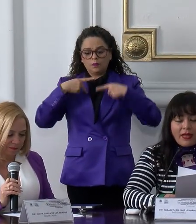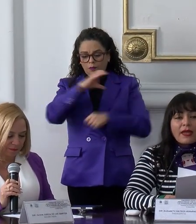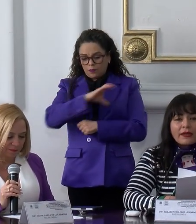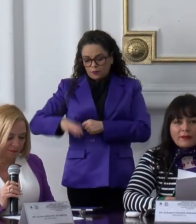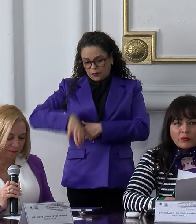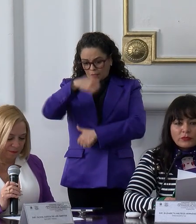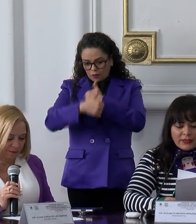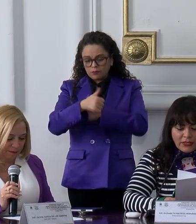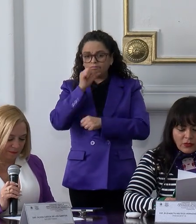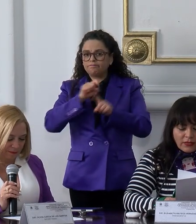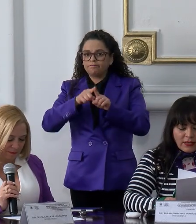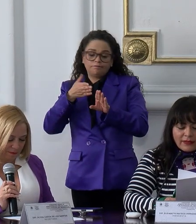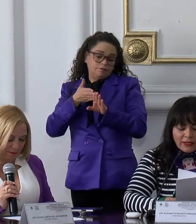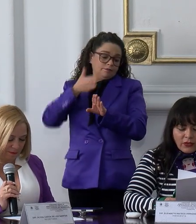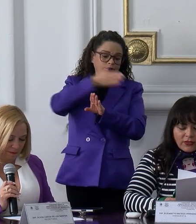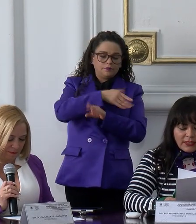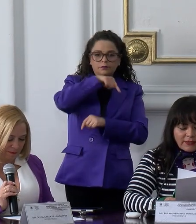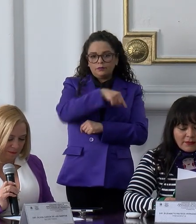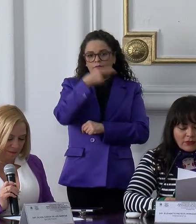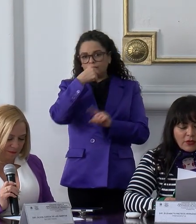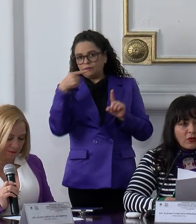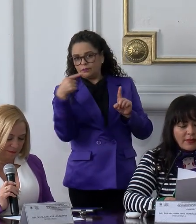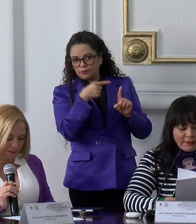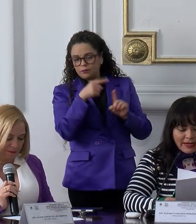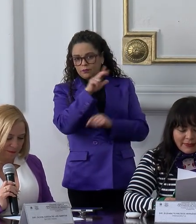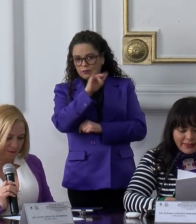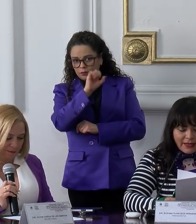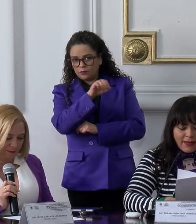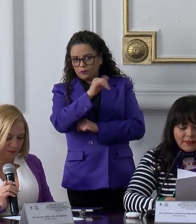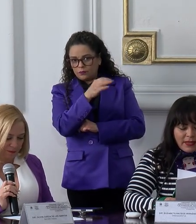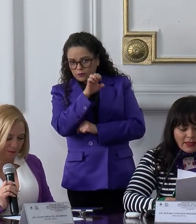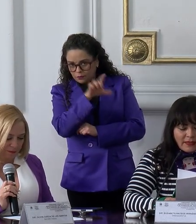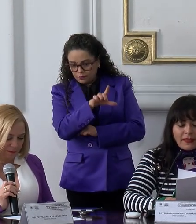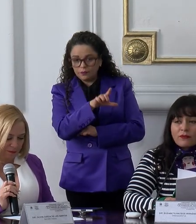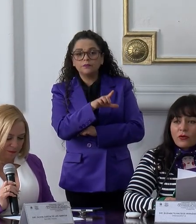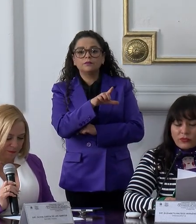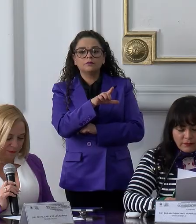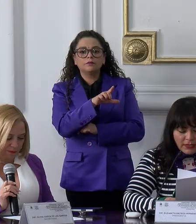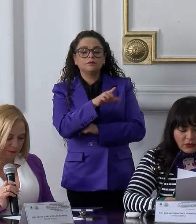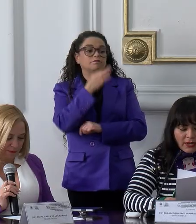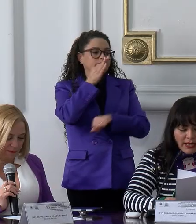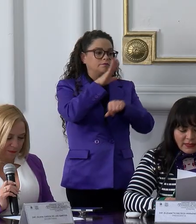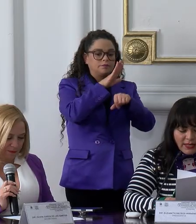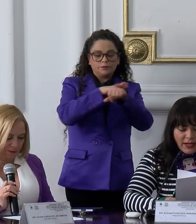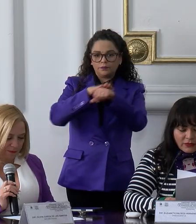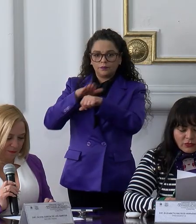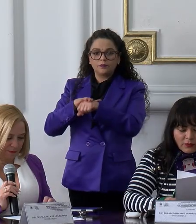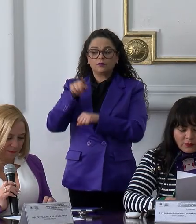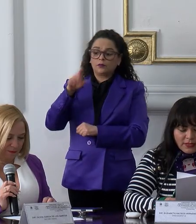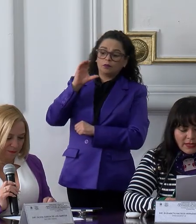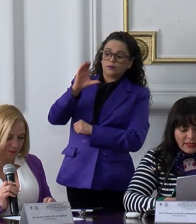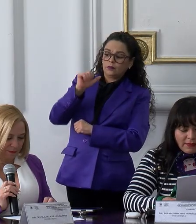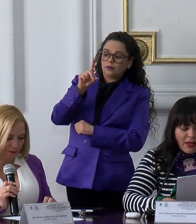referida en el punto anterior y en términos de economía parlamentaria. Se hace de su conocimiento que la C.